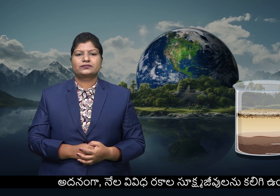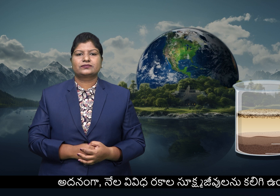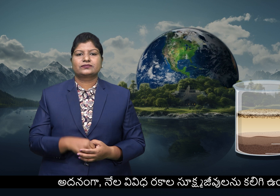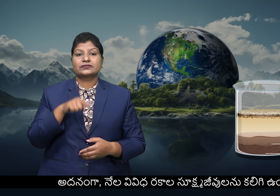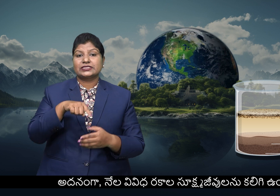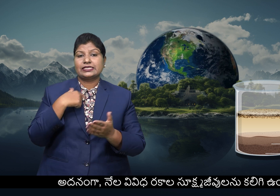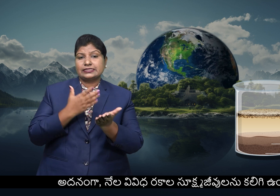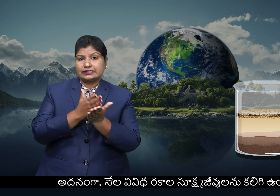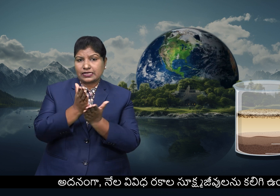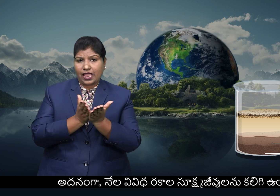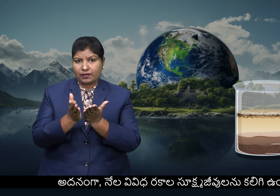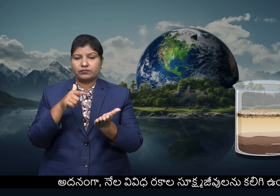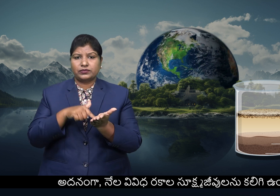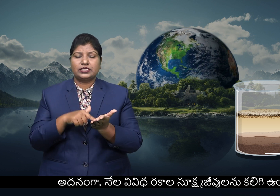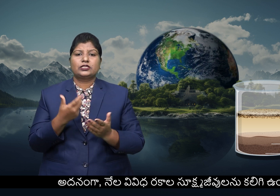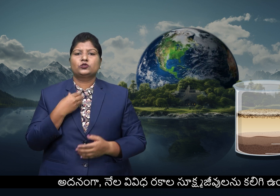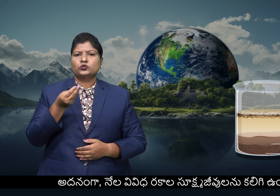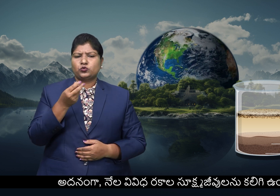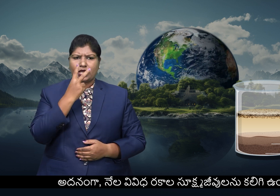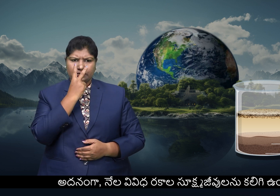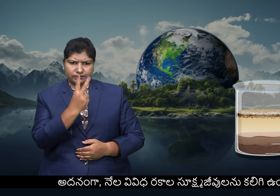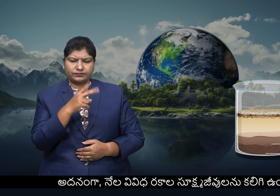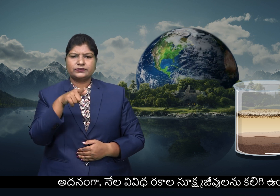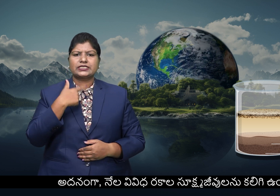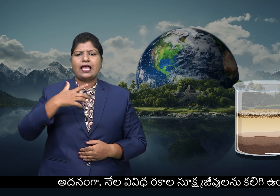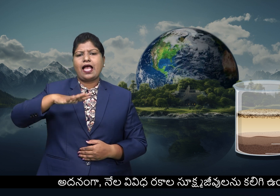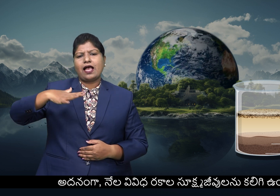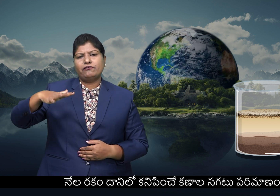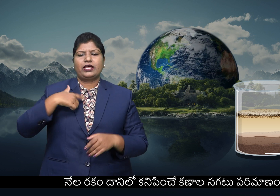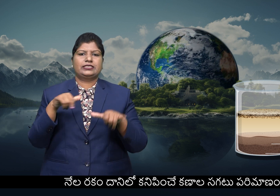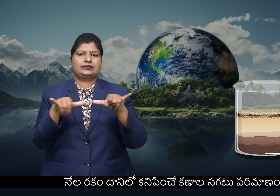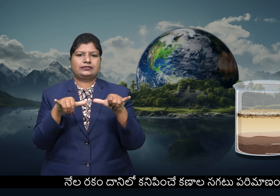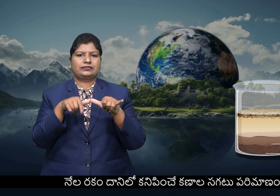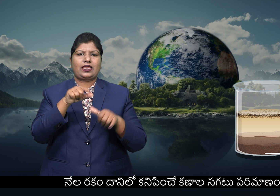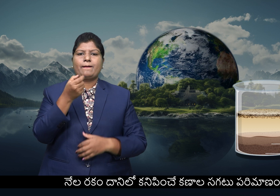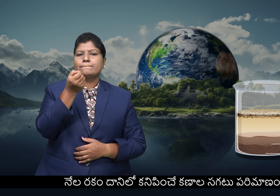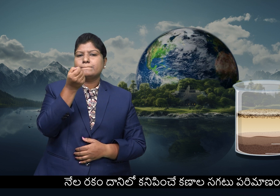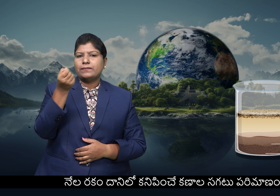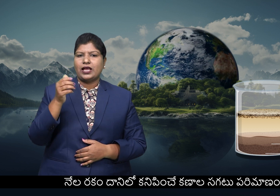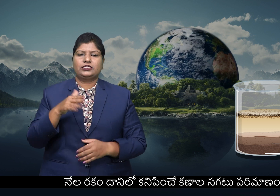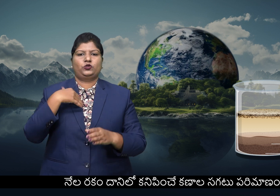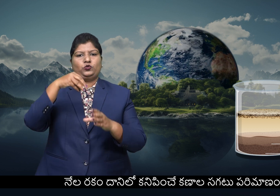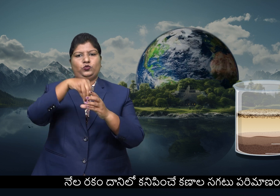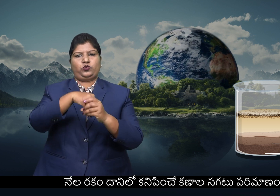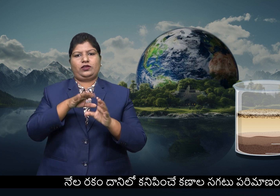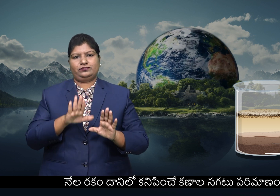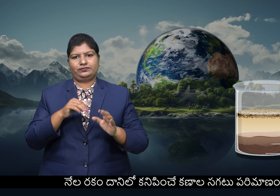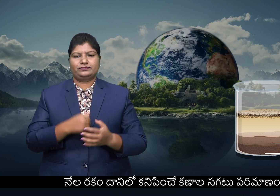అదనంగా నేల వివిధ రకాల సూక్ష్మజీవులను కలిగి ఉంటుంది. నేల రకం దానిలో కనిపించే కణాల సగటు